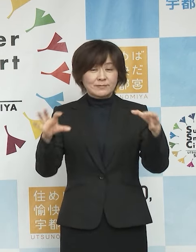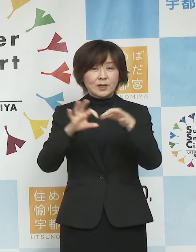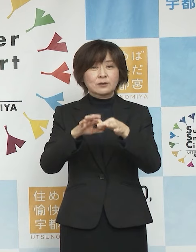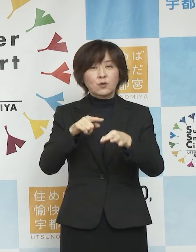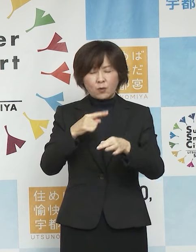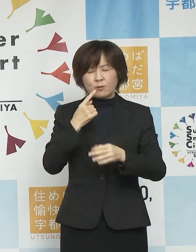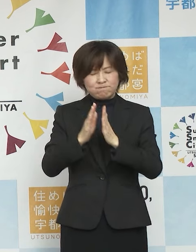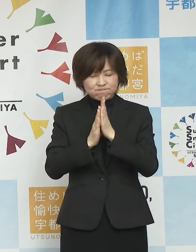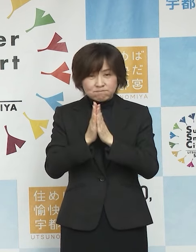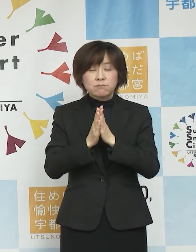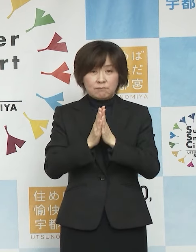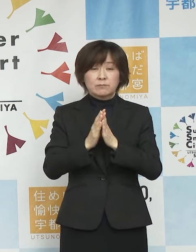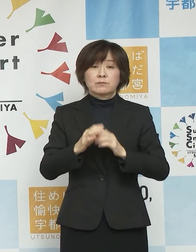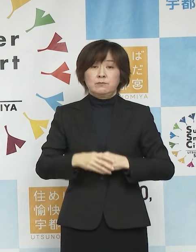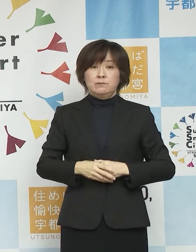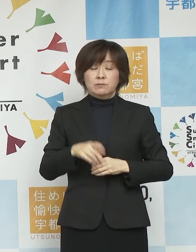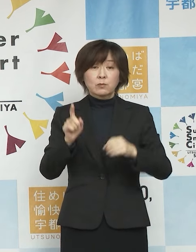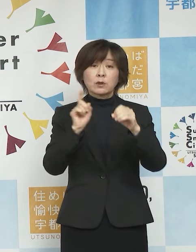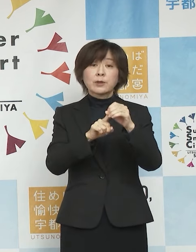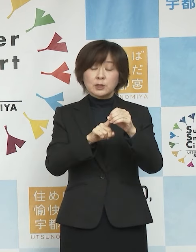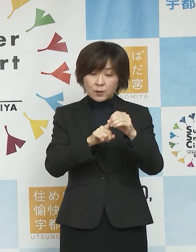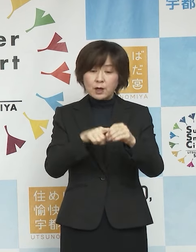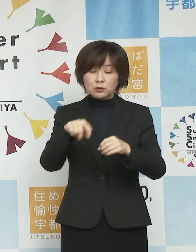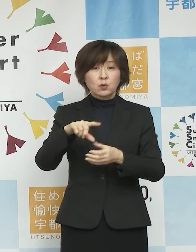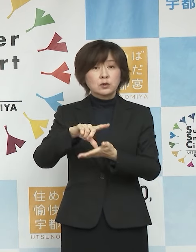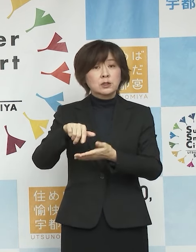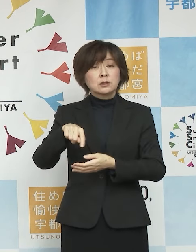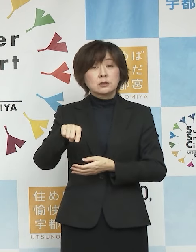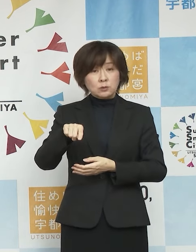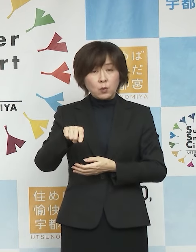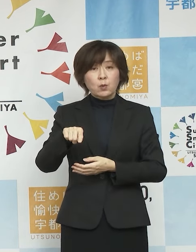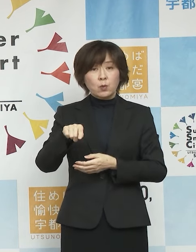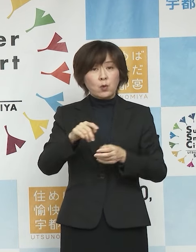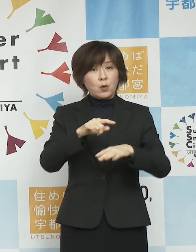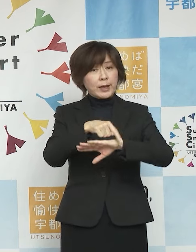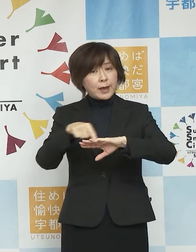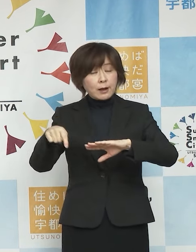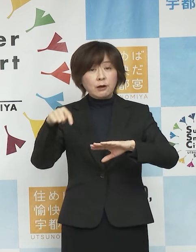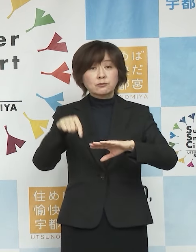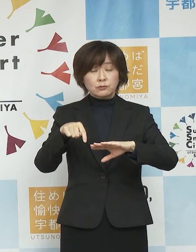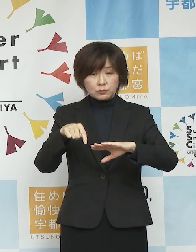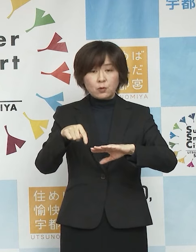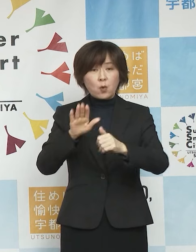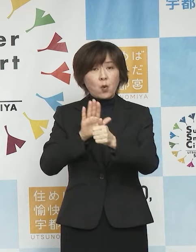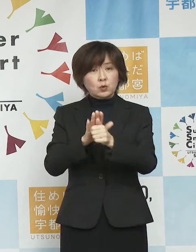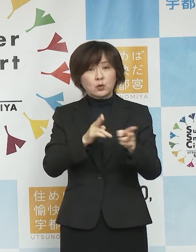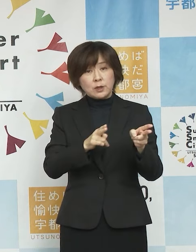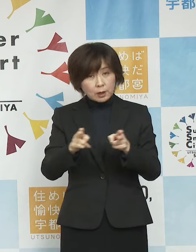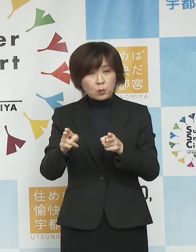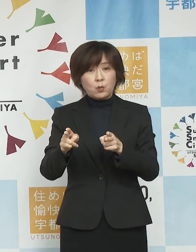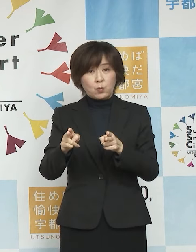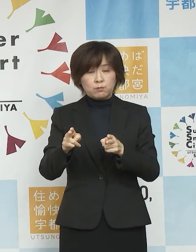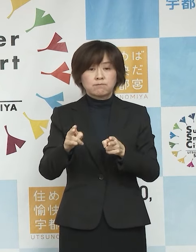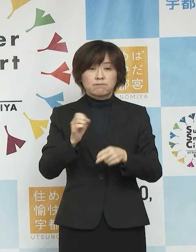切に願っています。そのためには、立地適正化計画のその計画の中にある、補助制度とか、